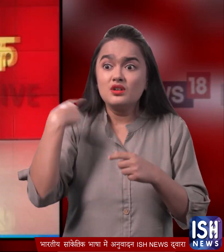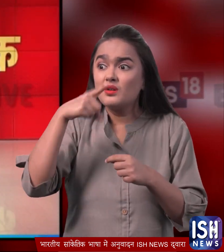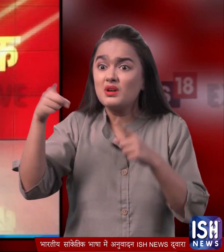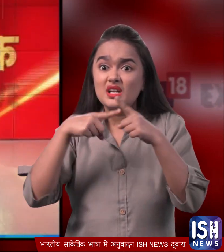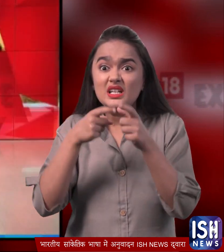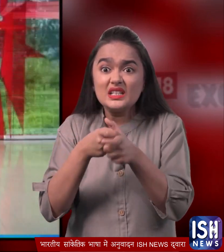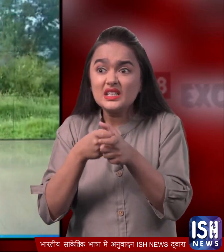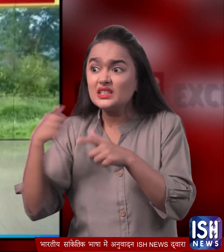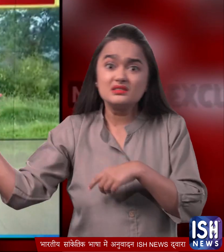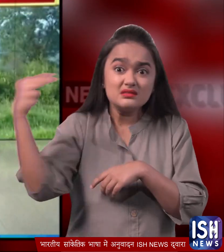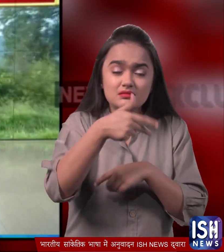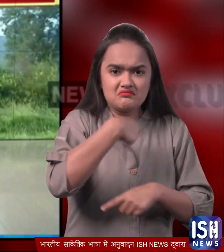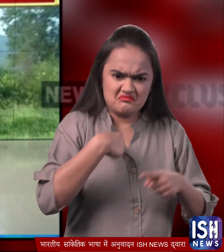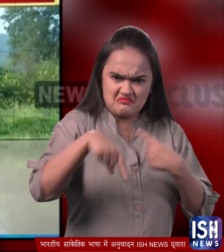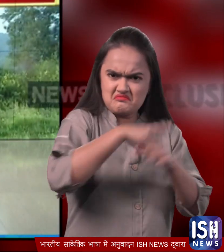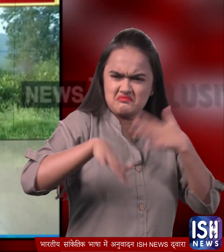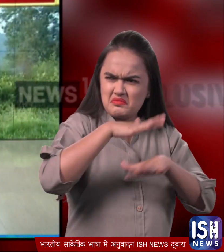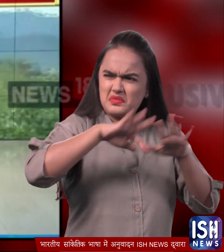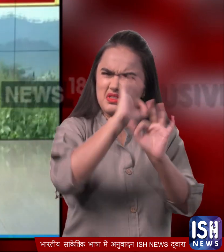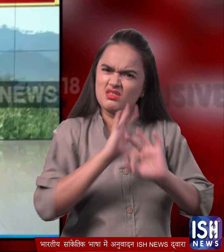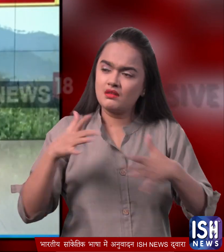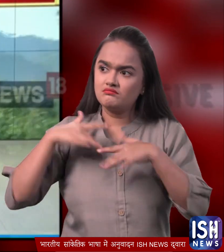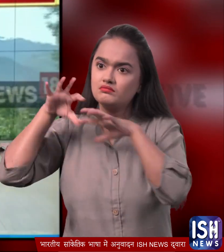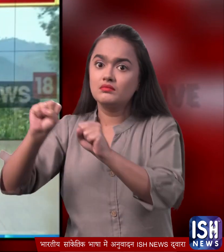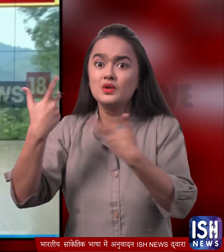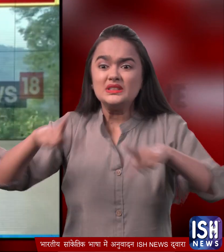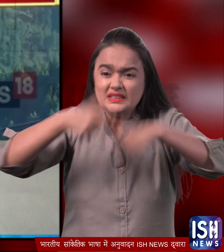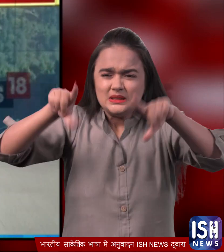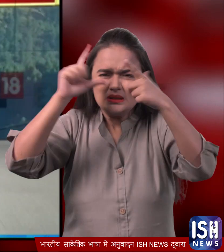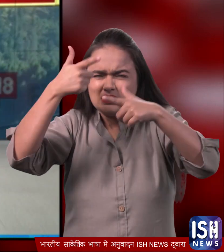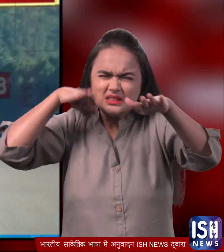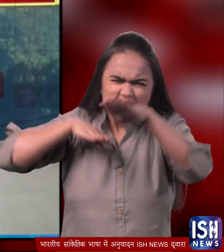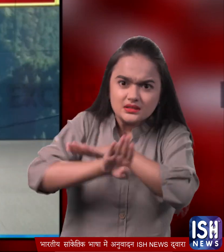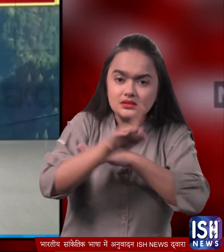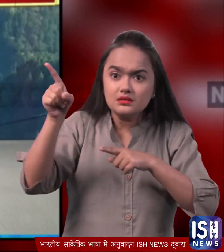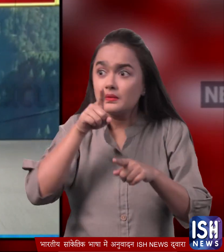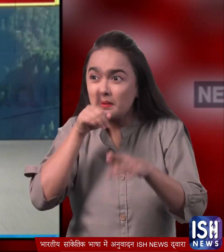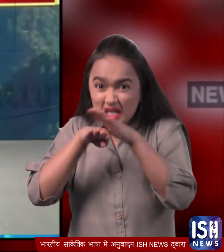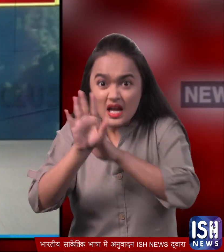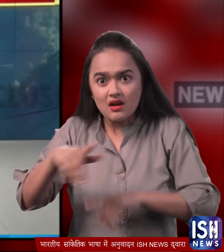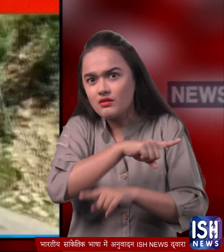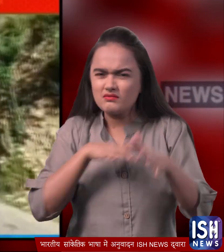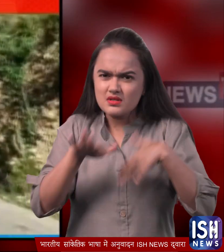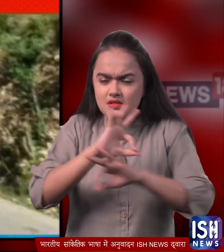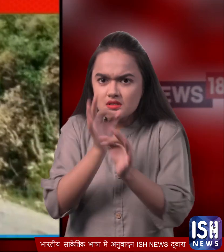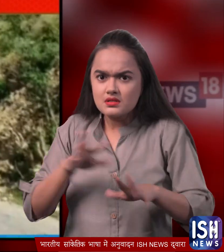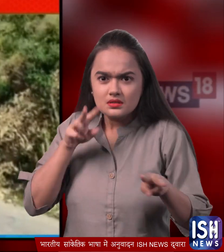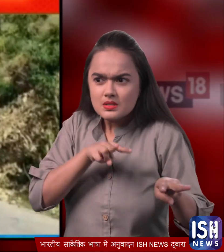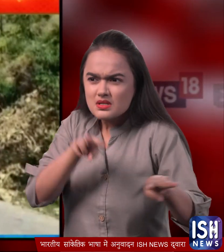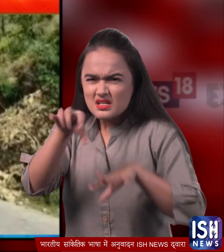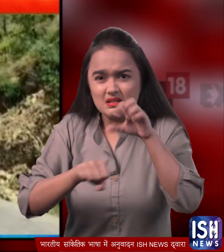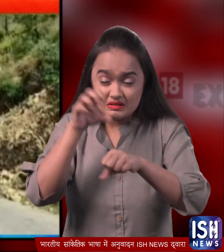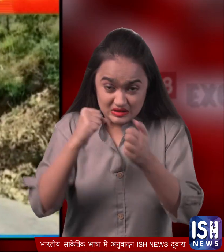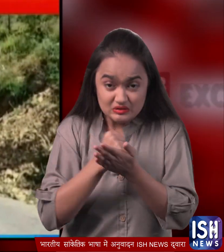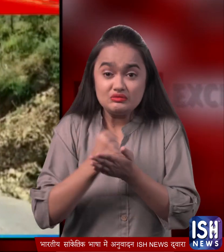वाले आतंकियों के खात्मे की पूरी तैयारी कर ली। सुरक्षा बल ने जंगल में छिपे आतंकियों पर अपना शिकंजा कस लिया और